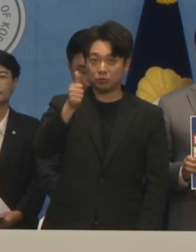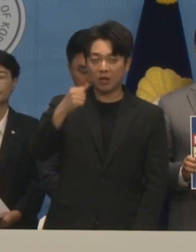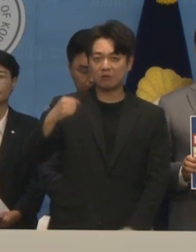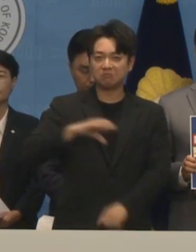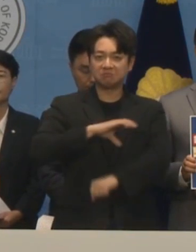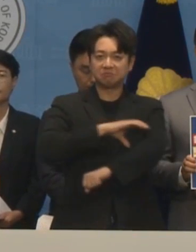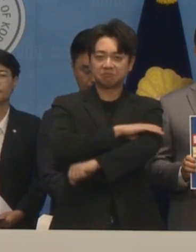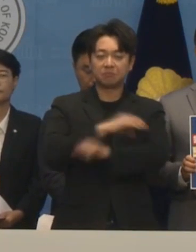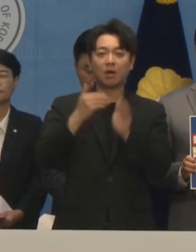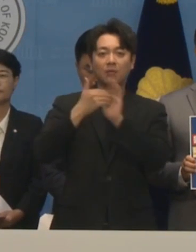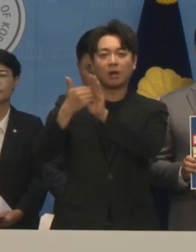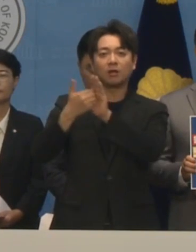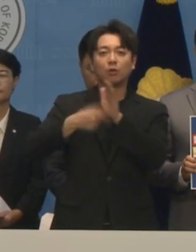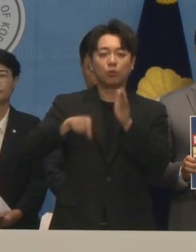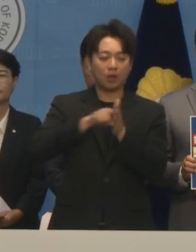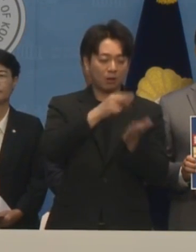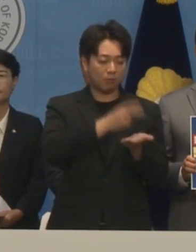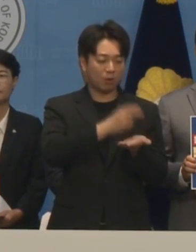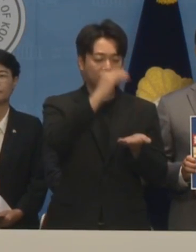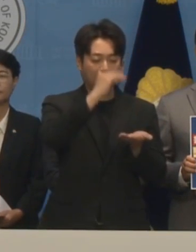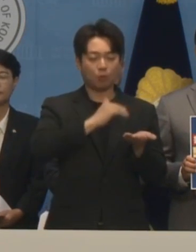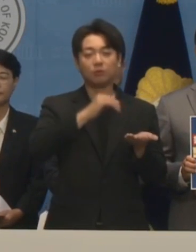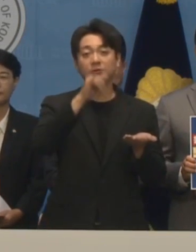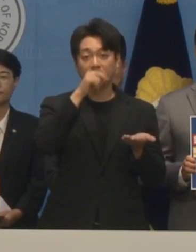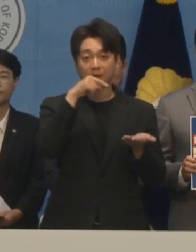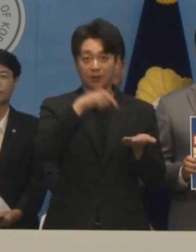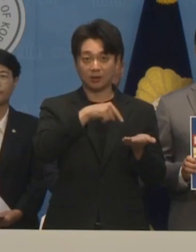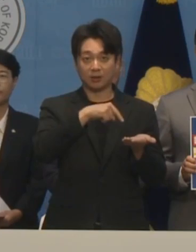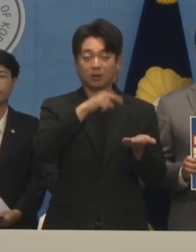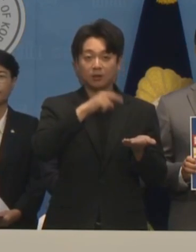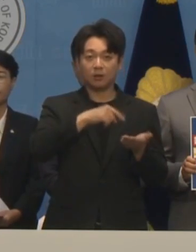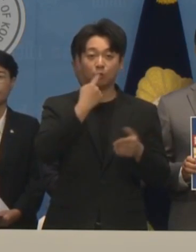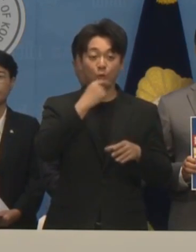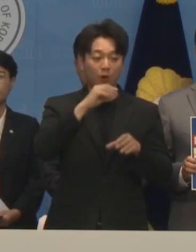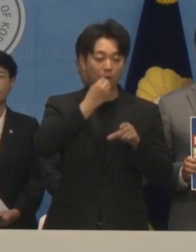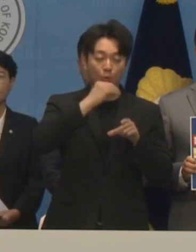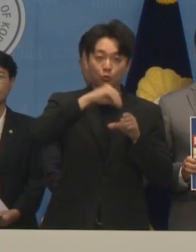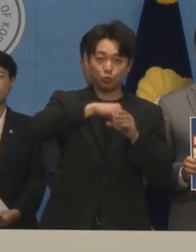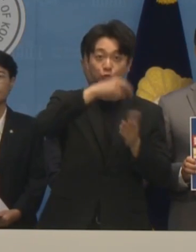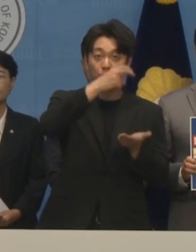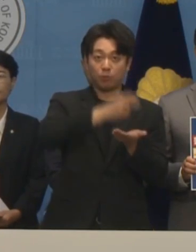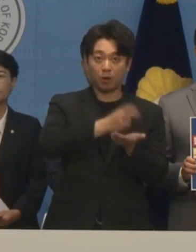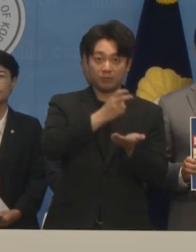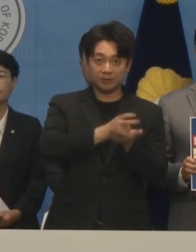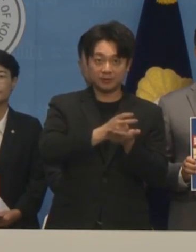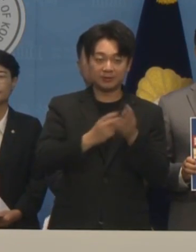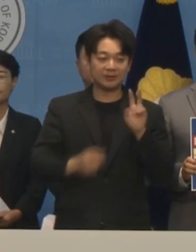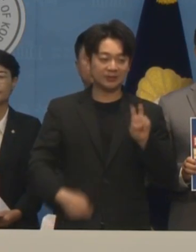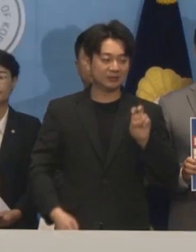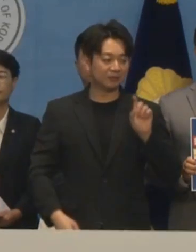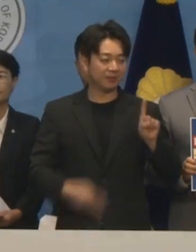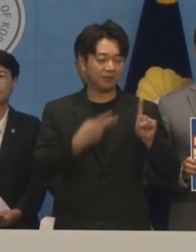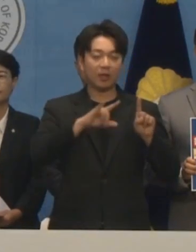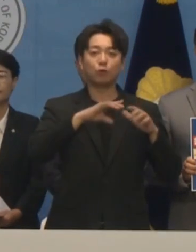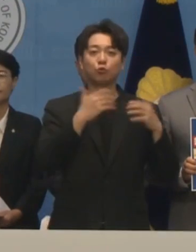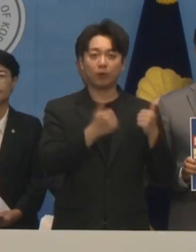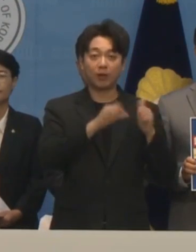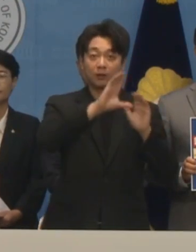담고 있습니다. 그래서 22대 국회에서 처리된 노란봉투법은 21대 국회 때보다 더